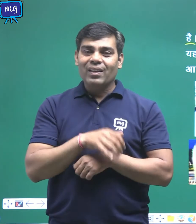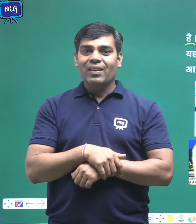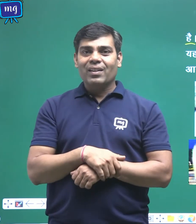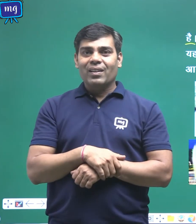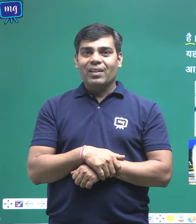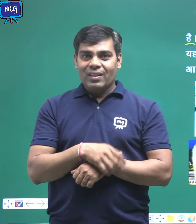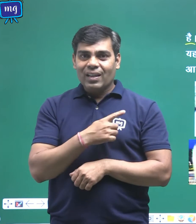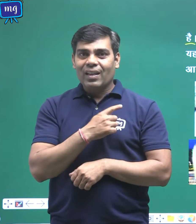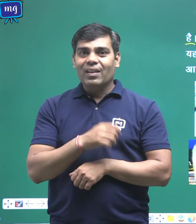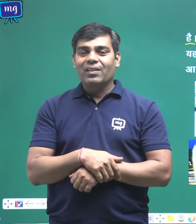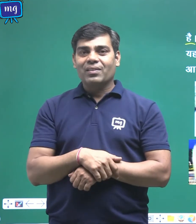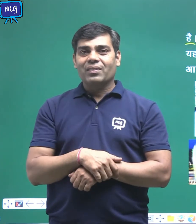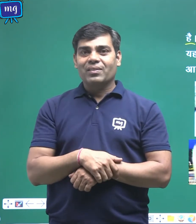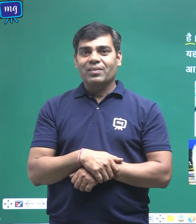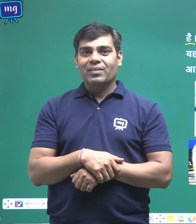यहाँ